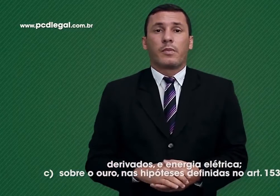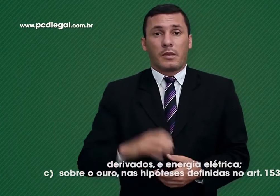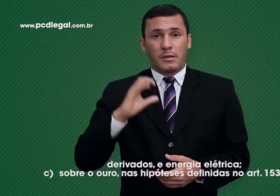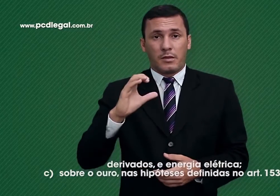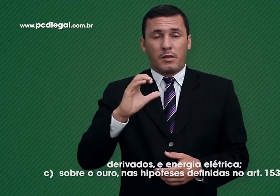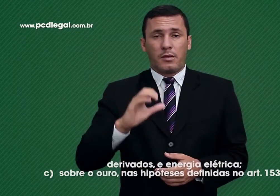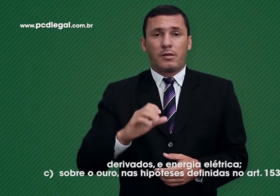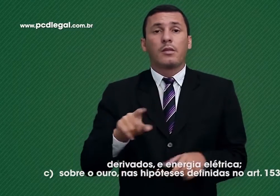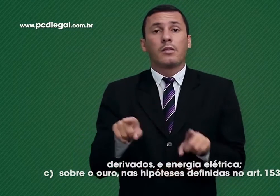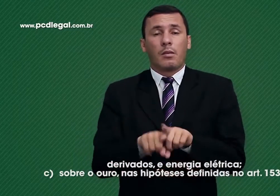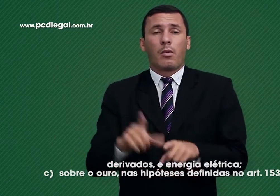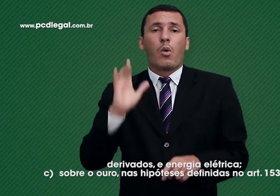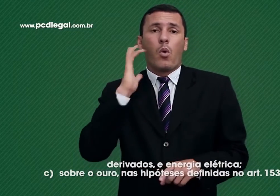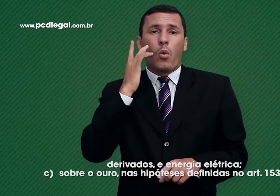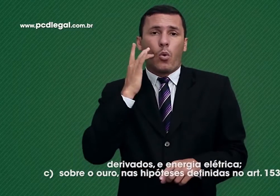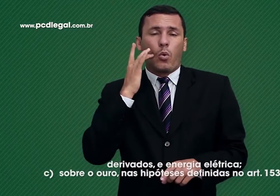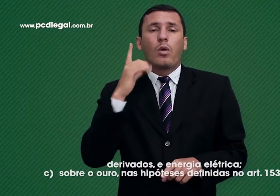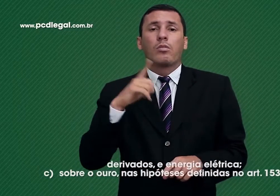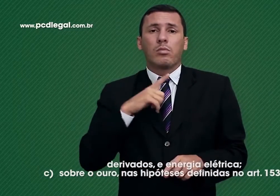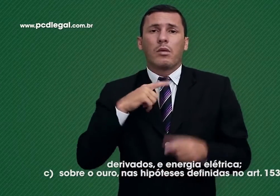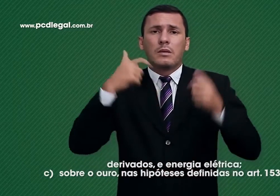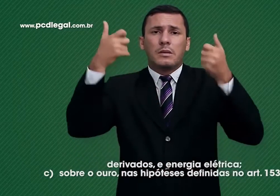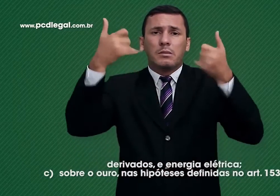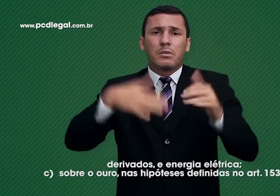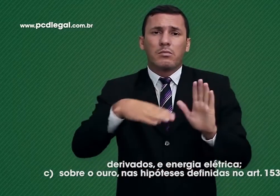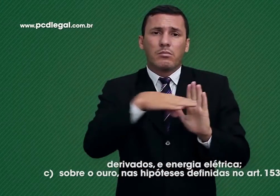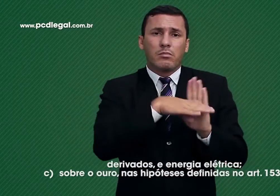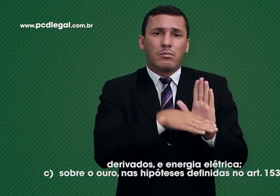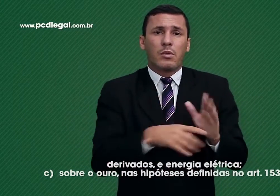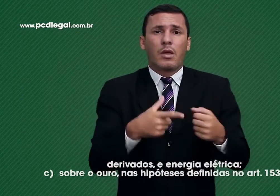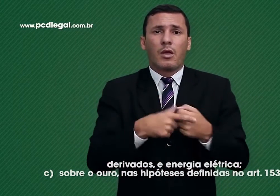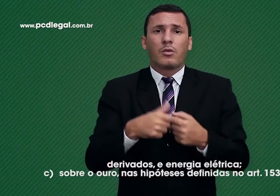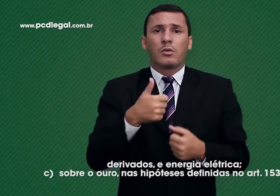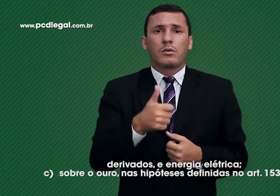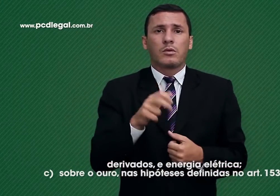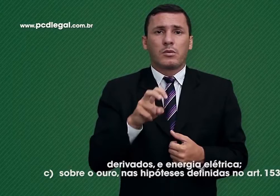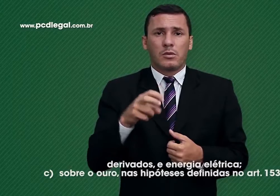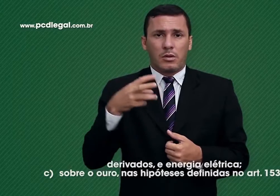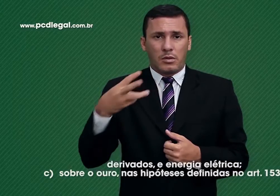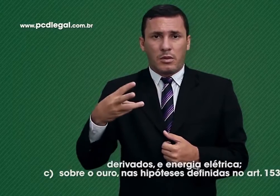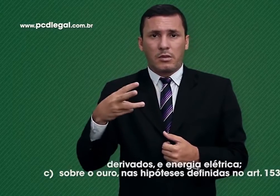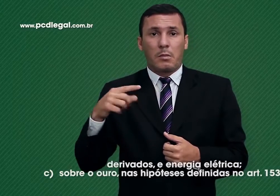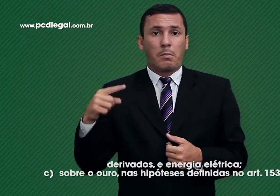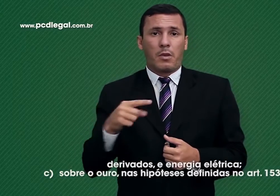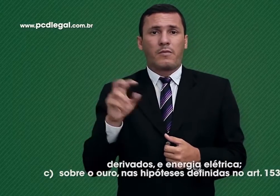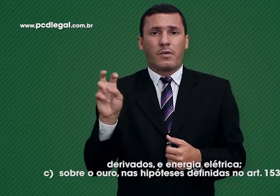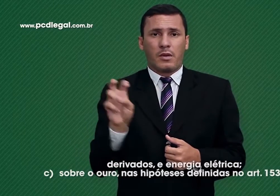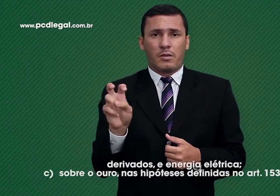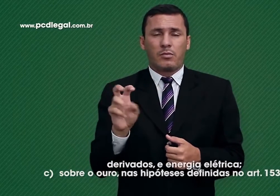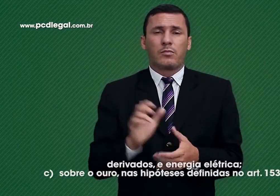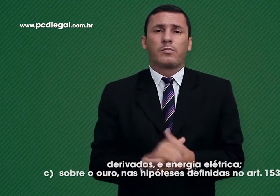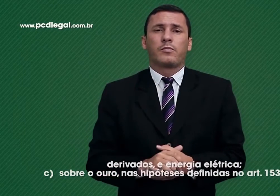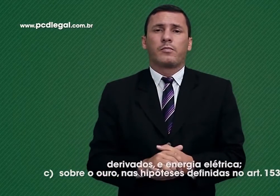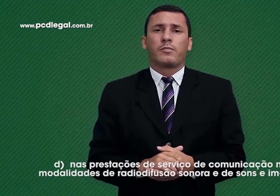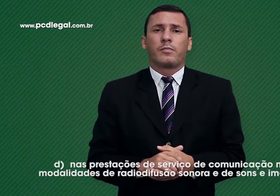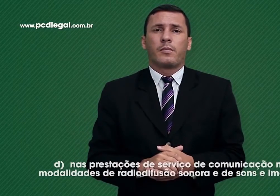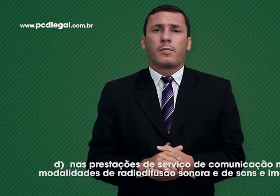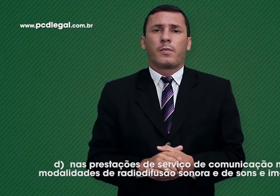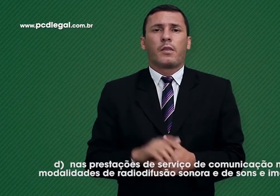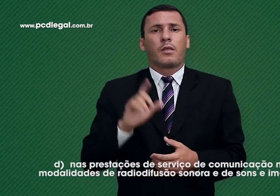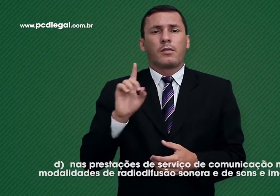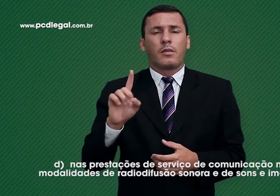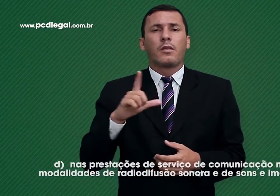elétrica. C. Sobre o ouro, nas hipóteses definidas no artigo 153, parágrafo